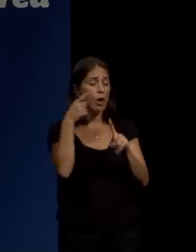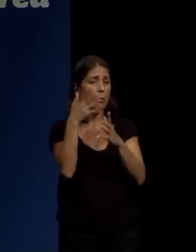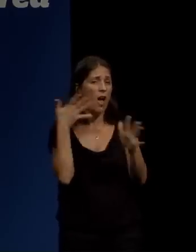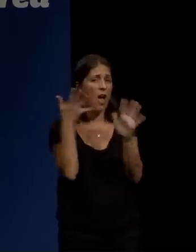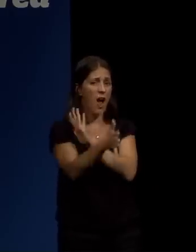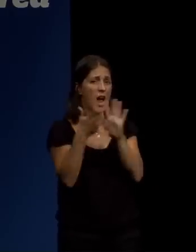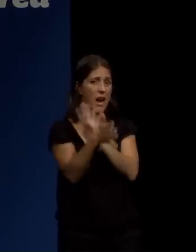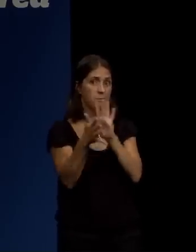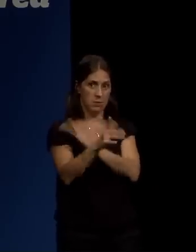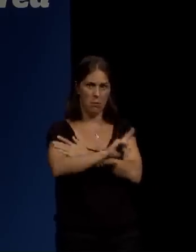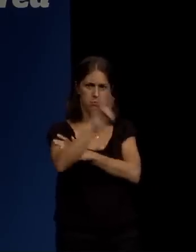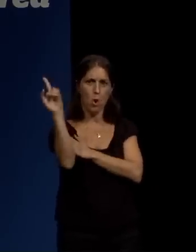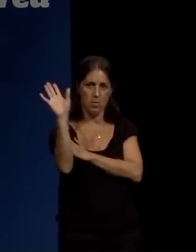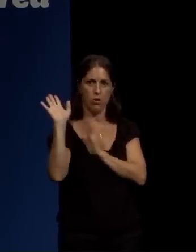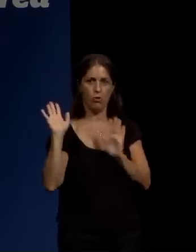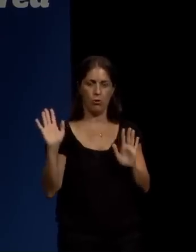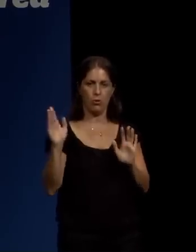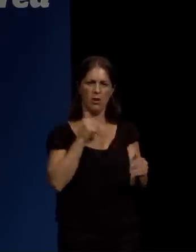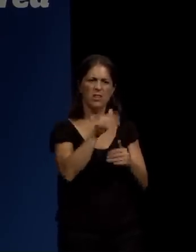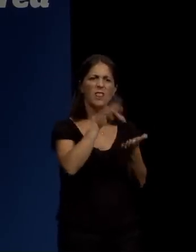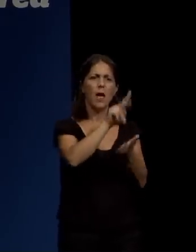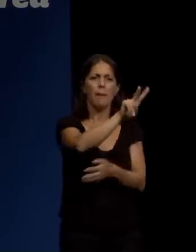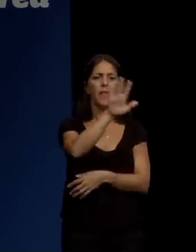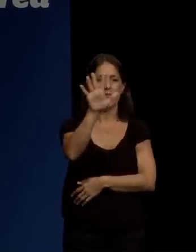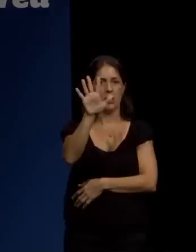día 25 de setembro.